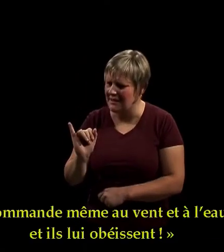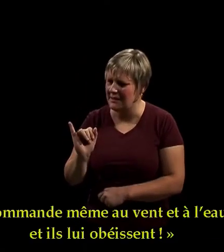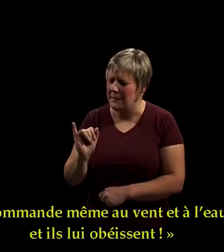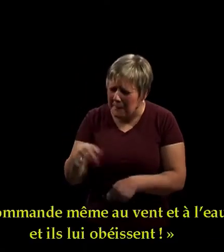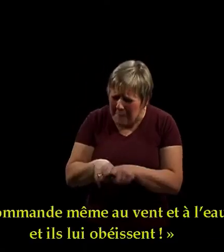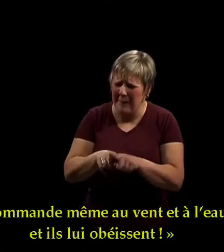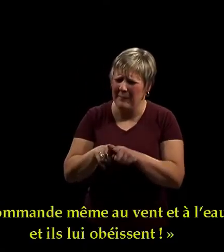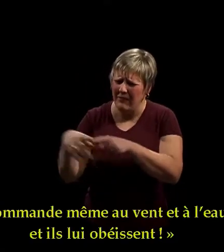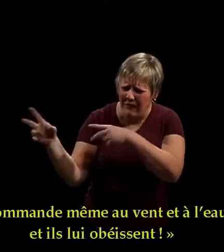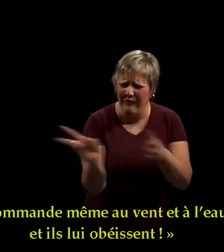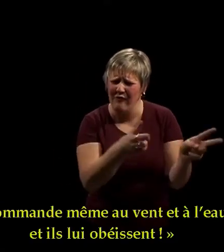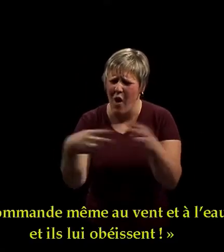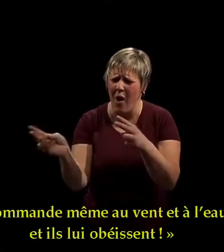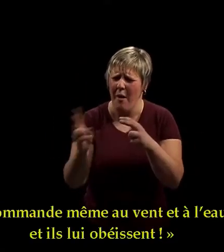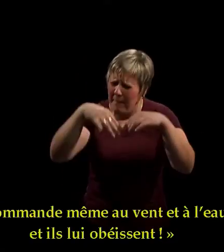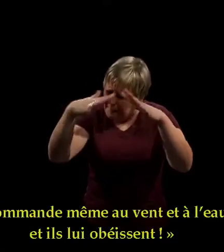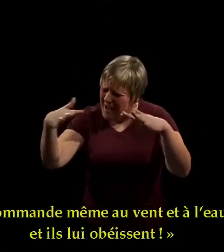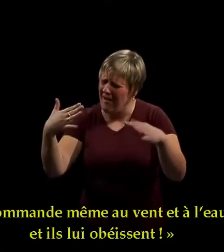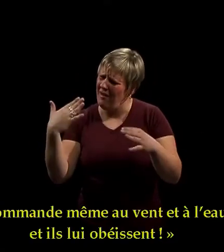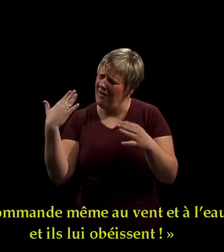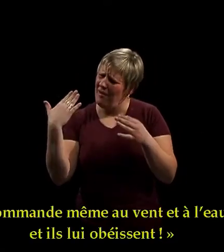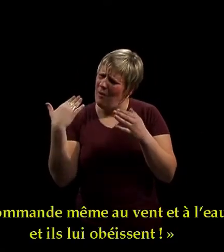commande même au vent et à l'eau et ils lui obéissent.